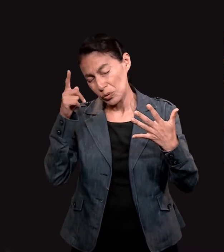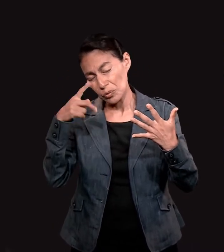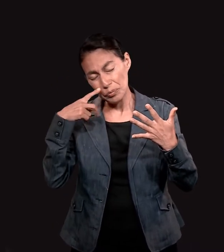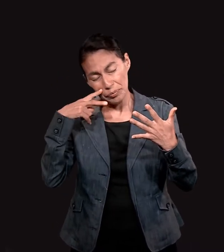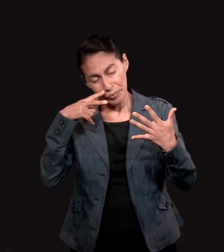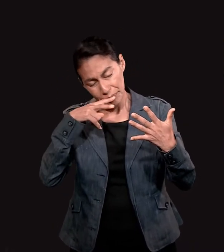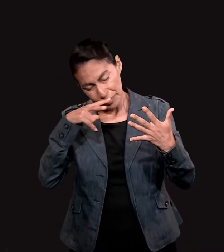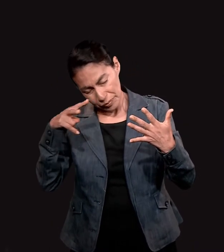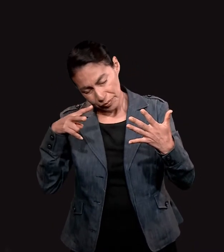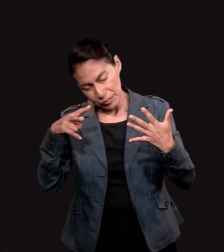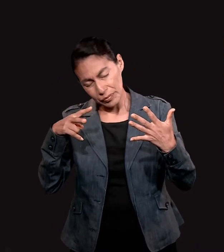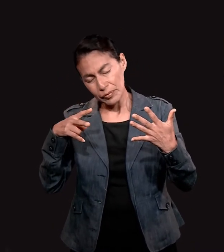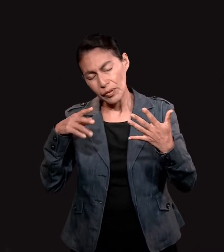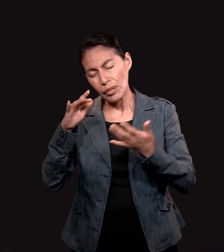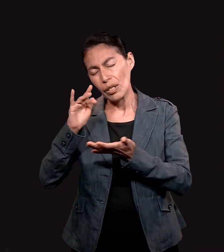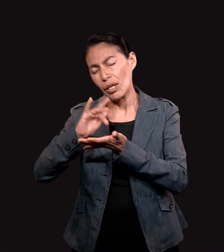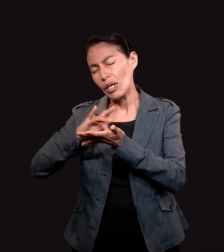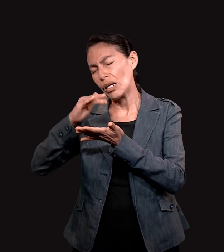Has escuchado